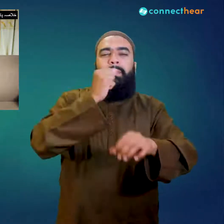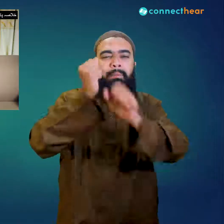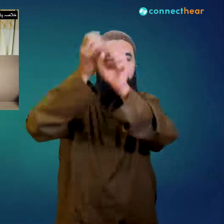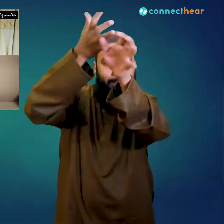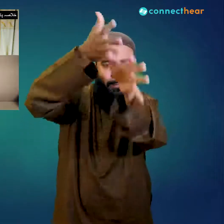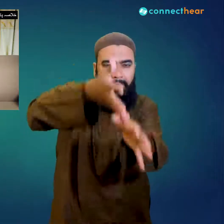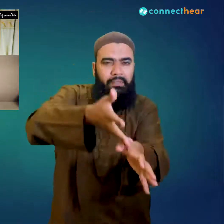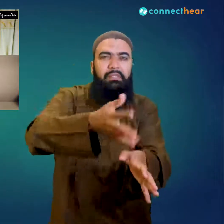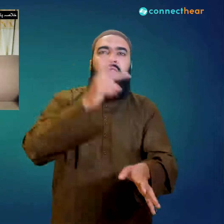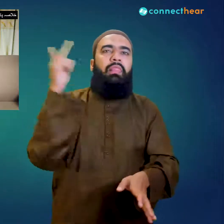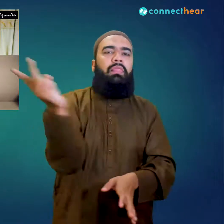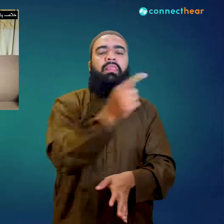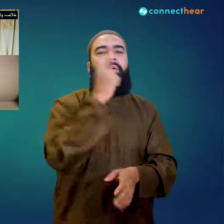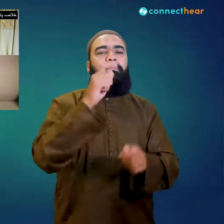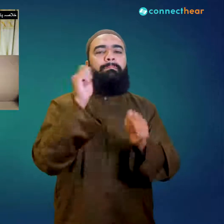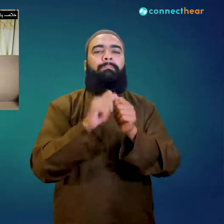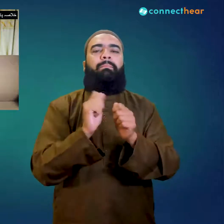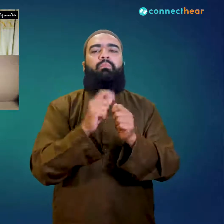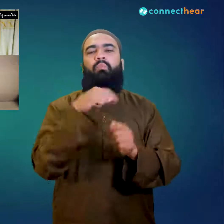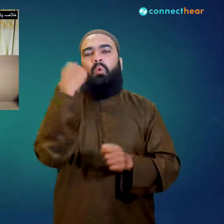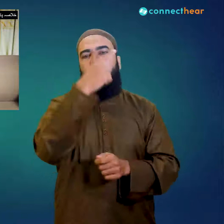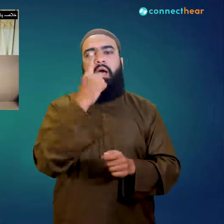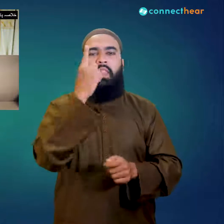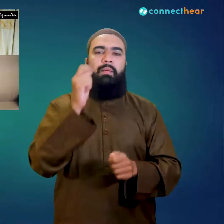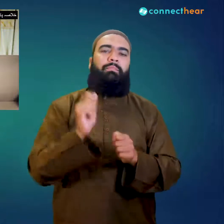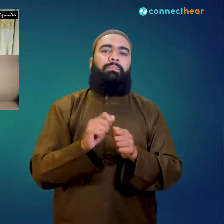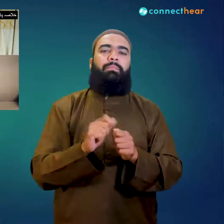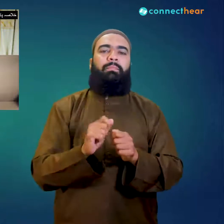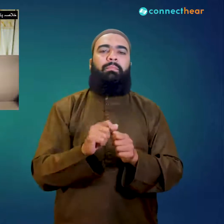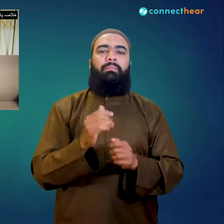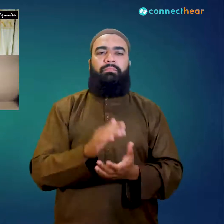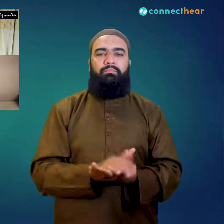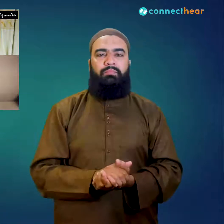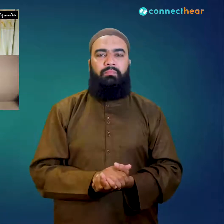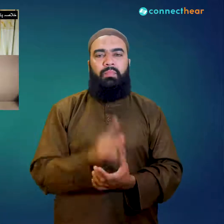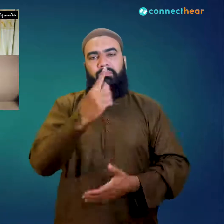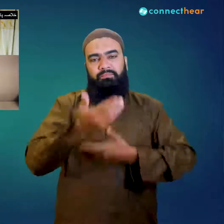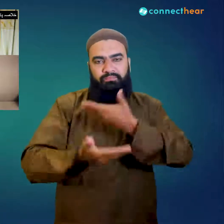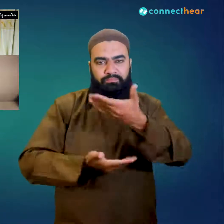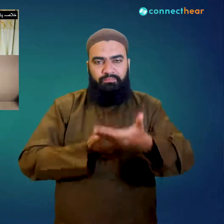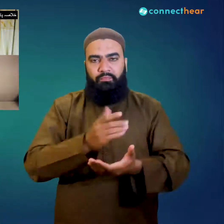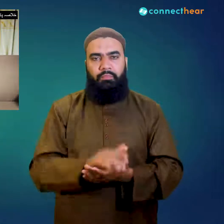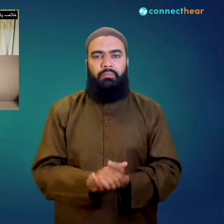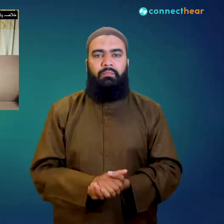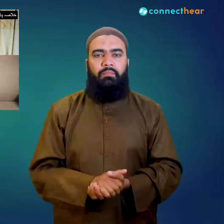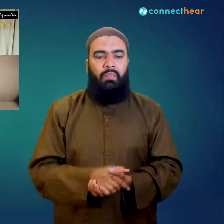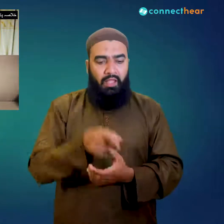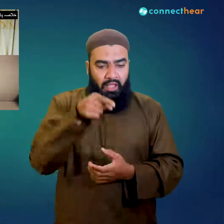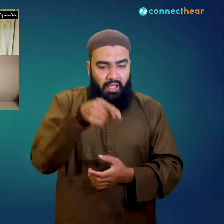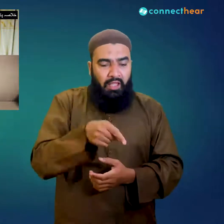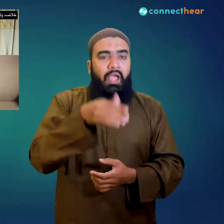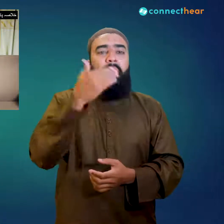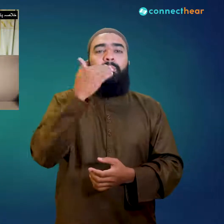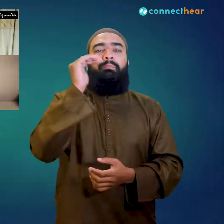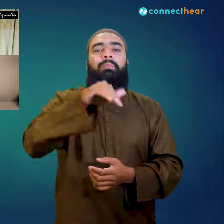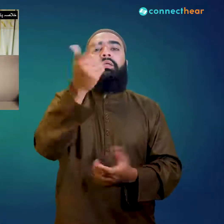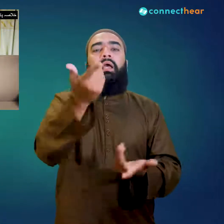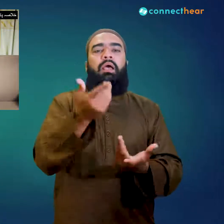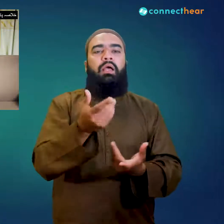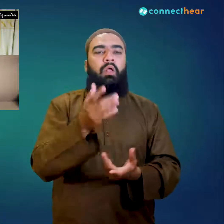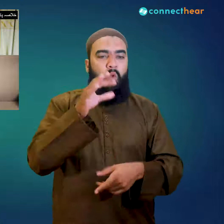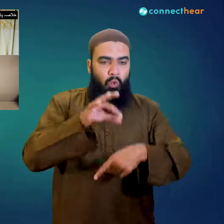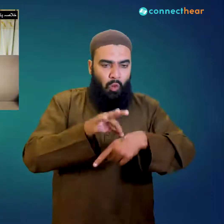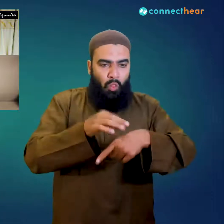میں تمام لوگوں کے لیے نفع ہے، لوگوں کی بھلائی اس کے اندر ہے۔ مراد یہ ہے کہ لوگ اس سے بھلائی اور فائدہ حاصل کرتے